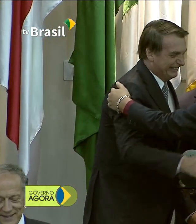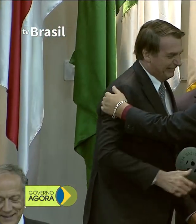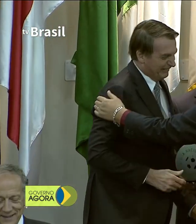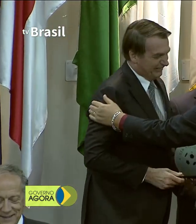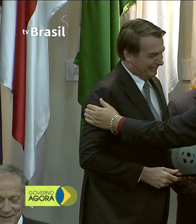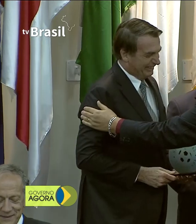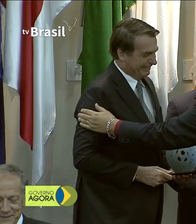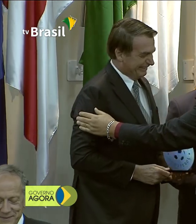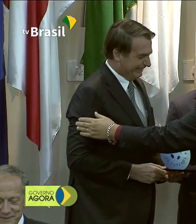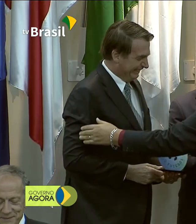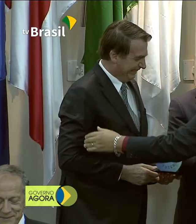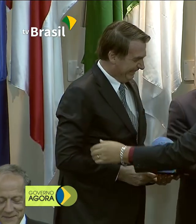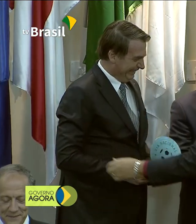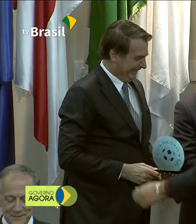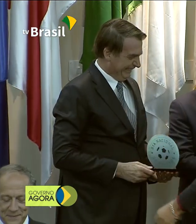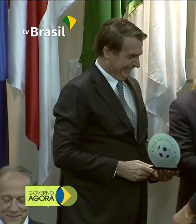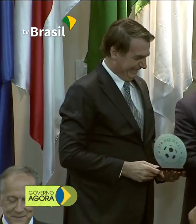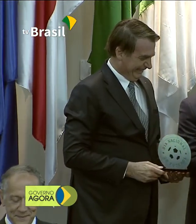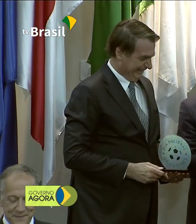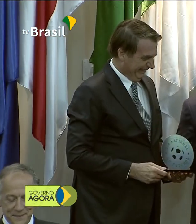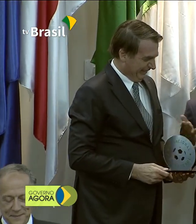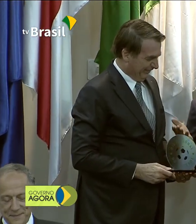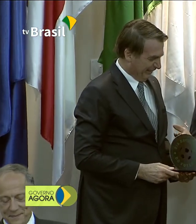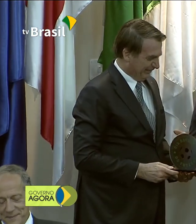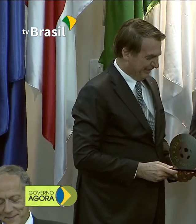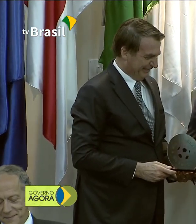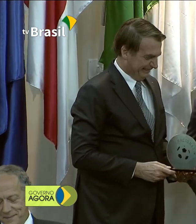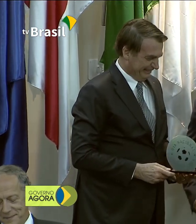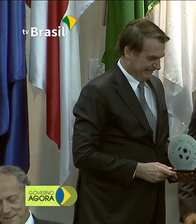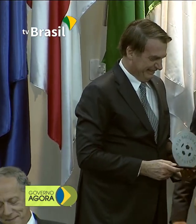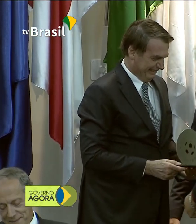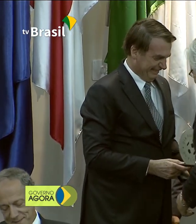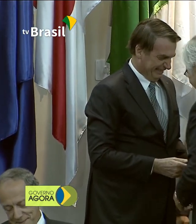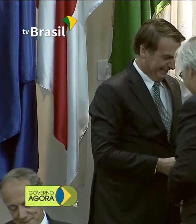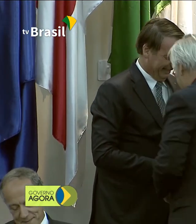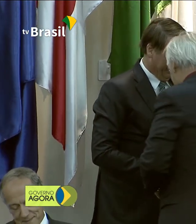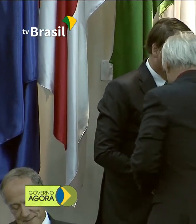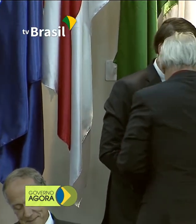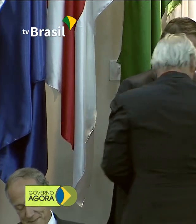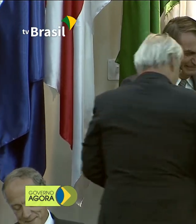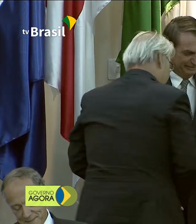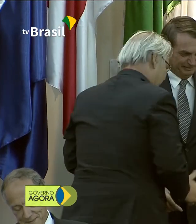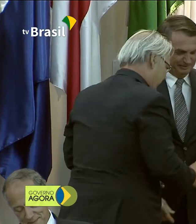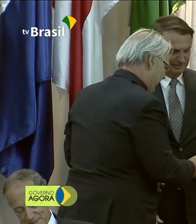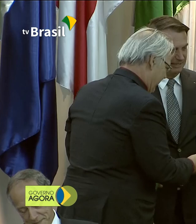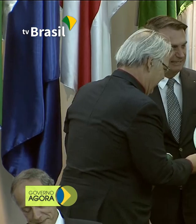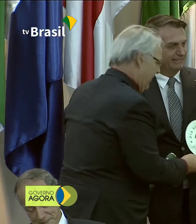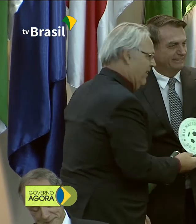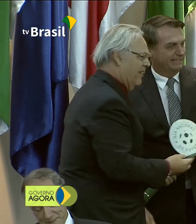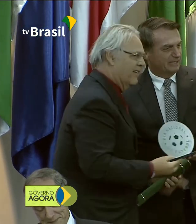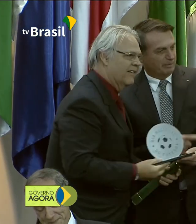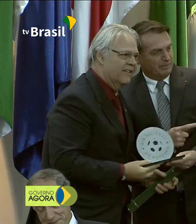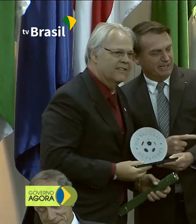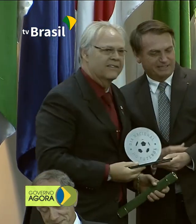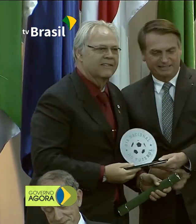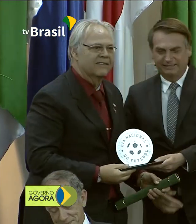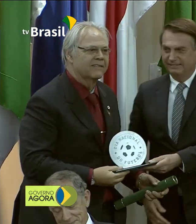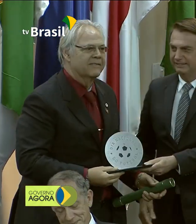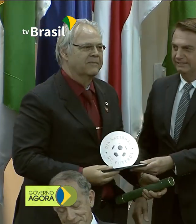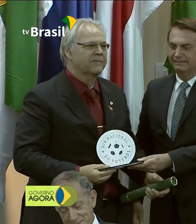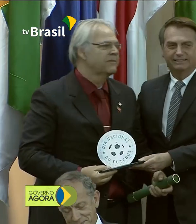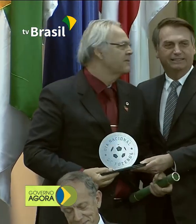veterano e tricolor, é o clube de futebol mais antigo em atividade no Brasil. Foi vencedor do Campeonato Gaúcho